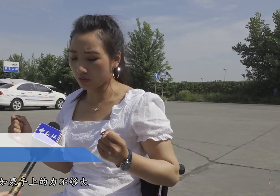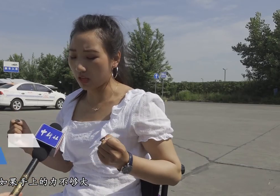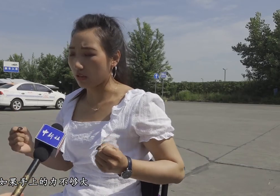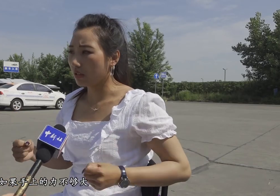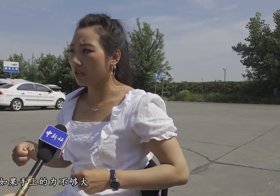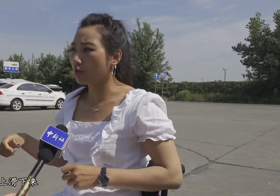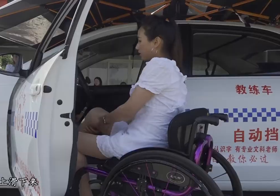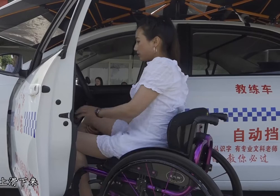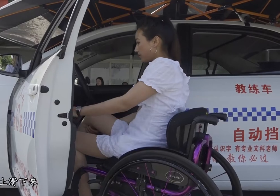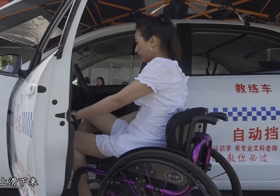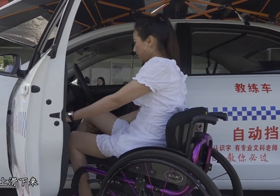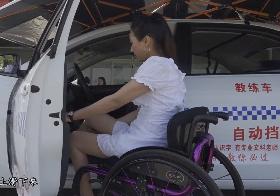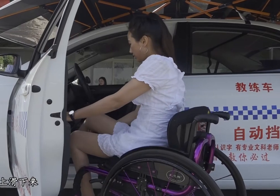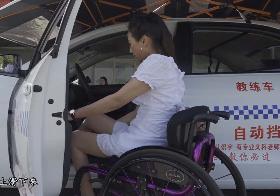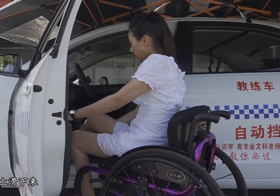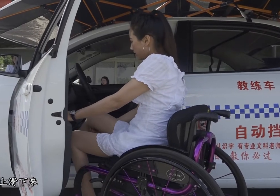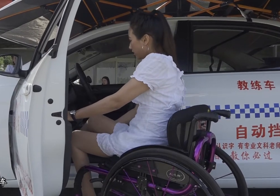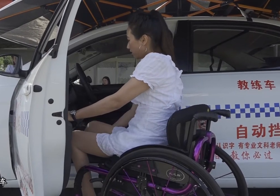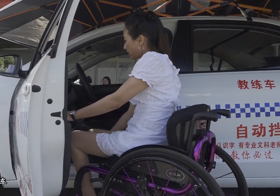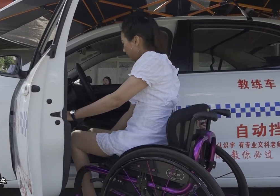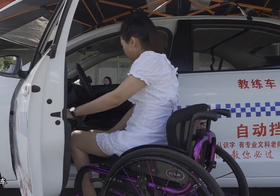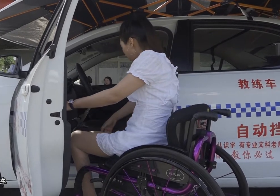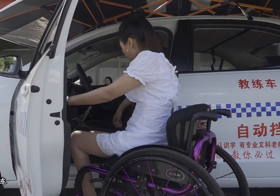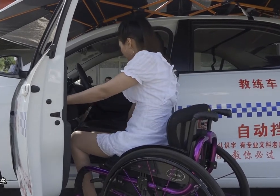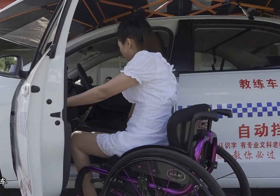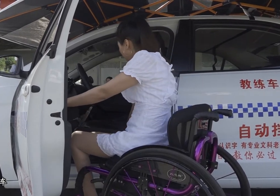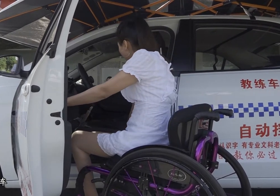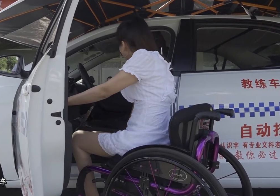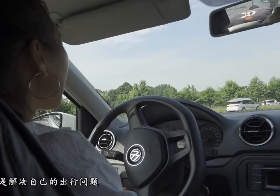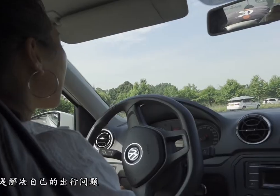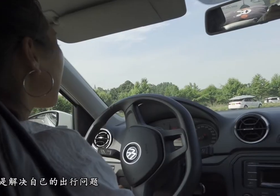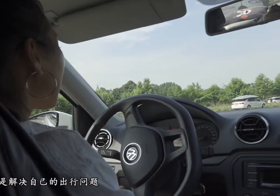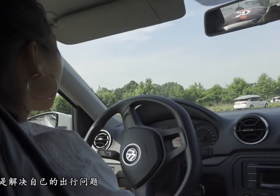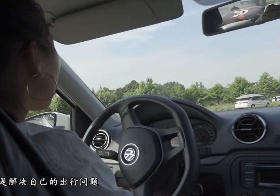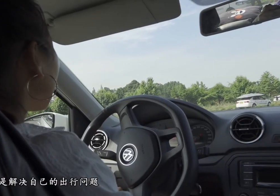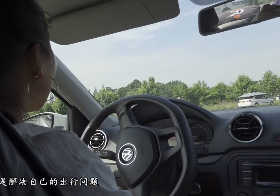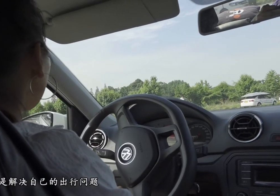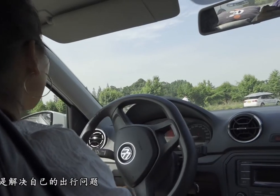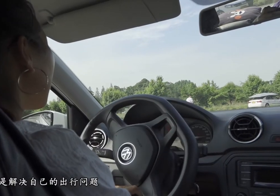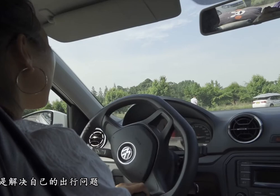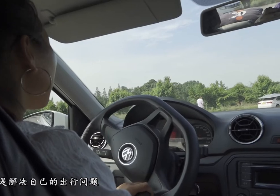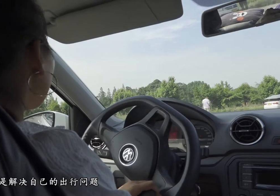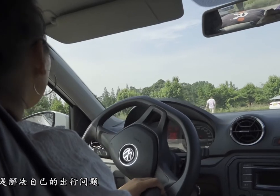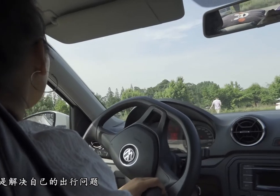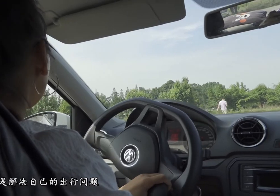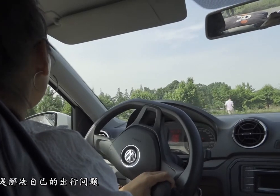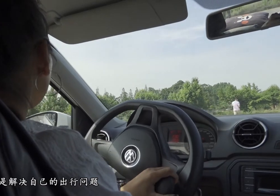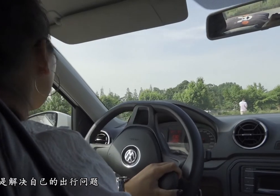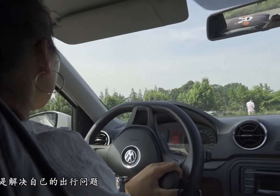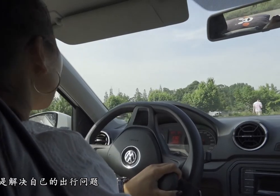大，他就会从车上滑下来。我学会开车最想的吧，就是解决自己的出行问题，